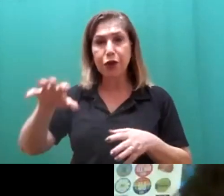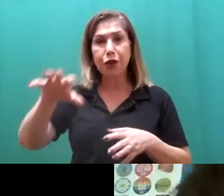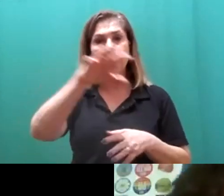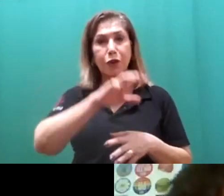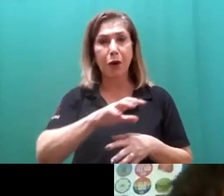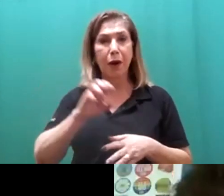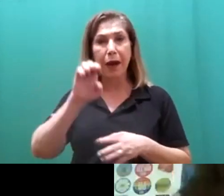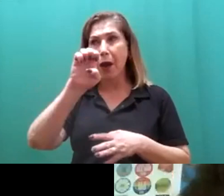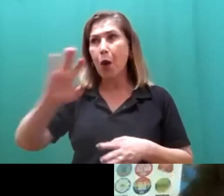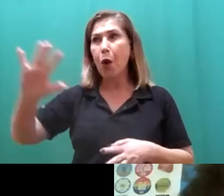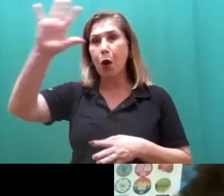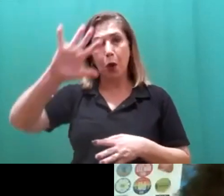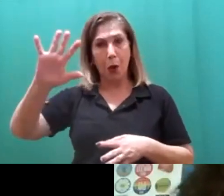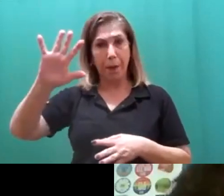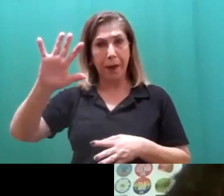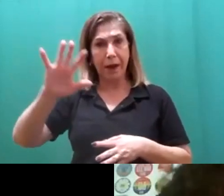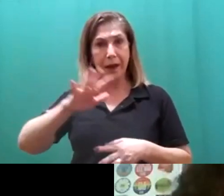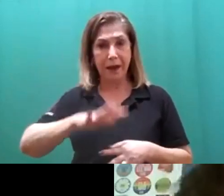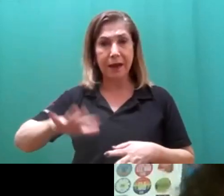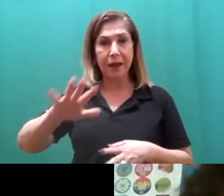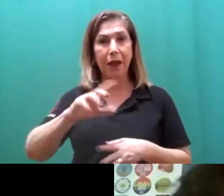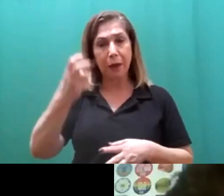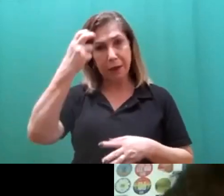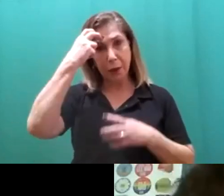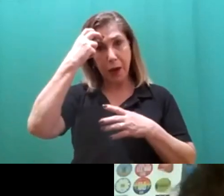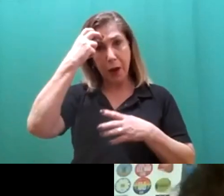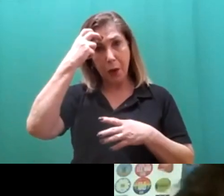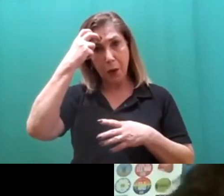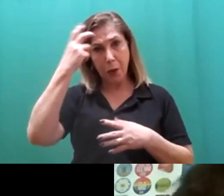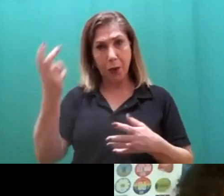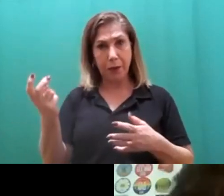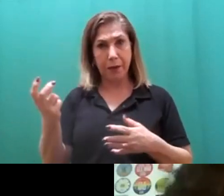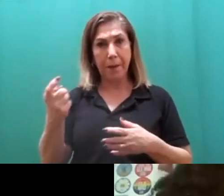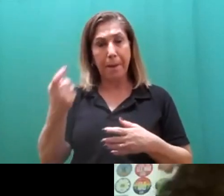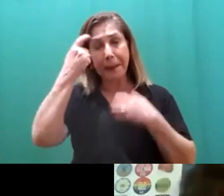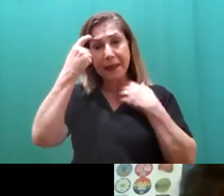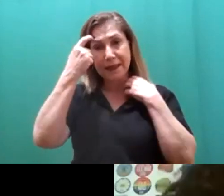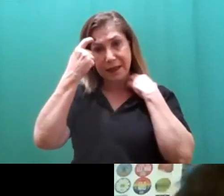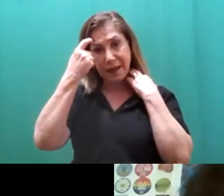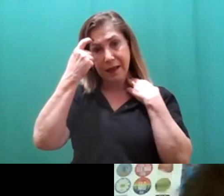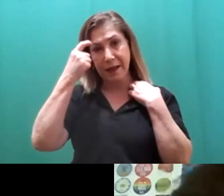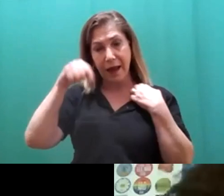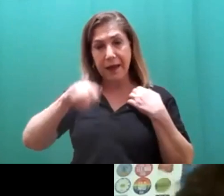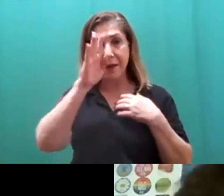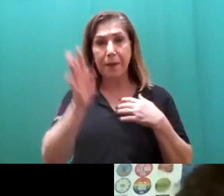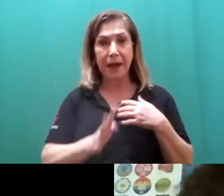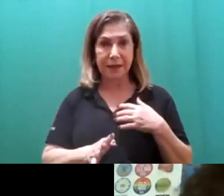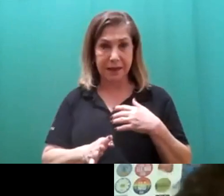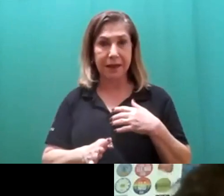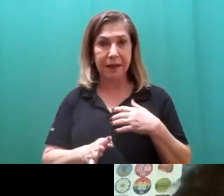Europa, mas é um eurocentrismo intelectual, cultural, de pensar. A elite brasileira ocupa espaço de